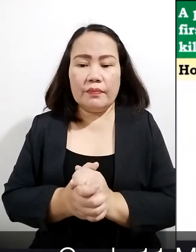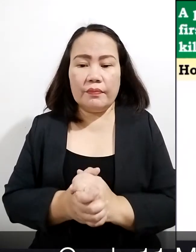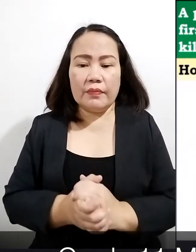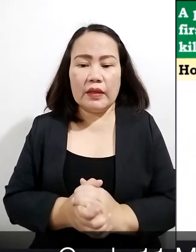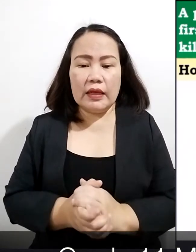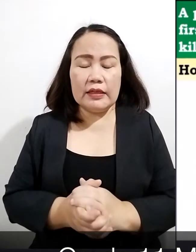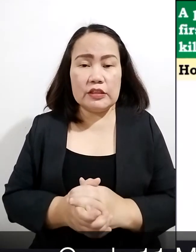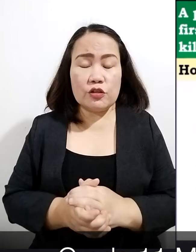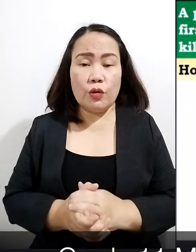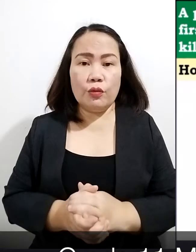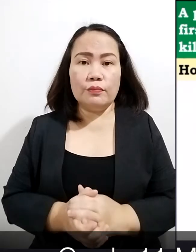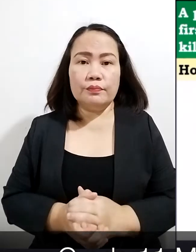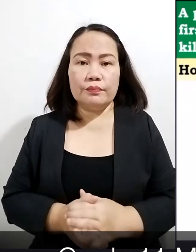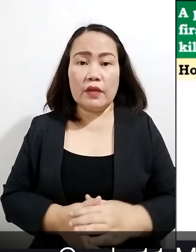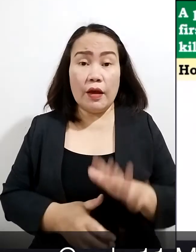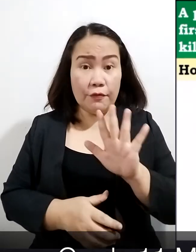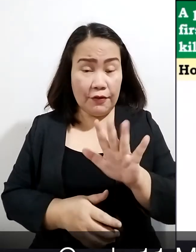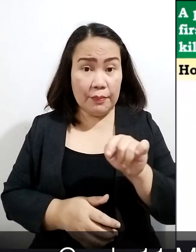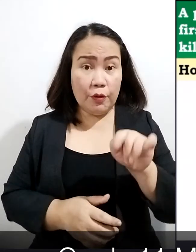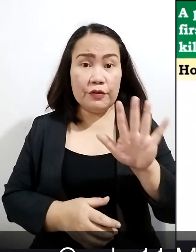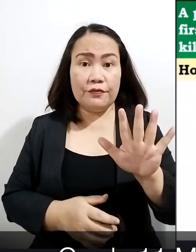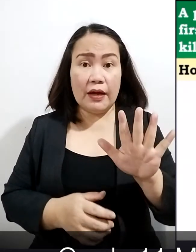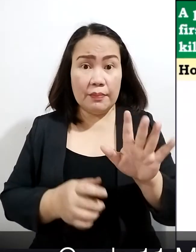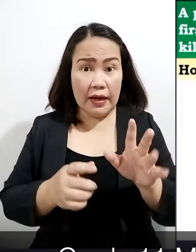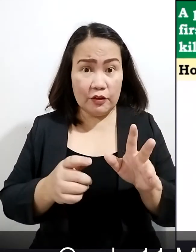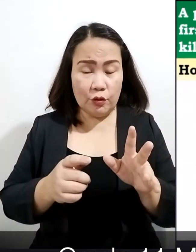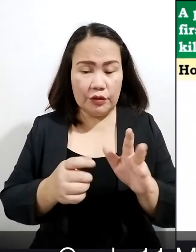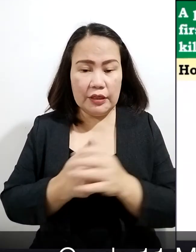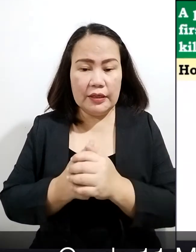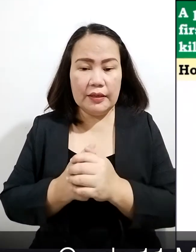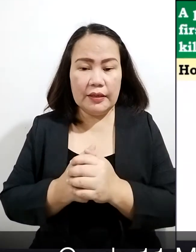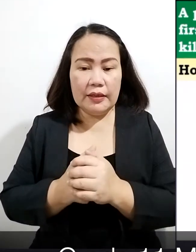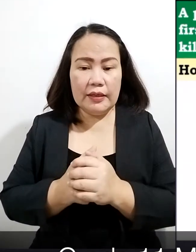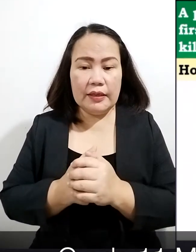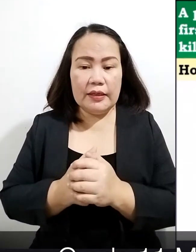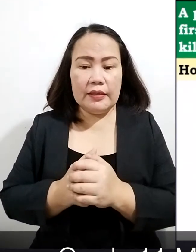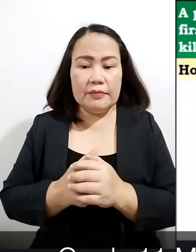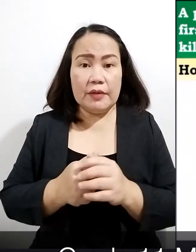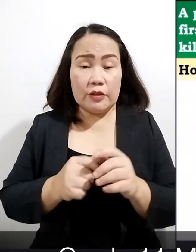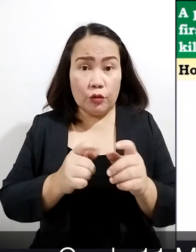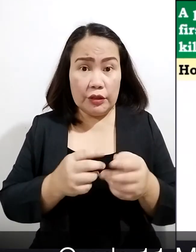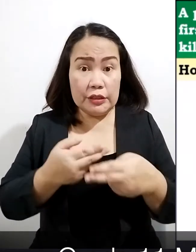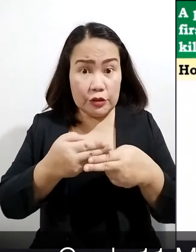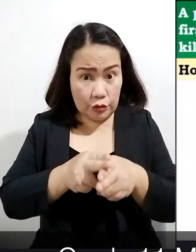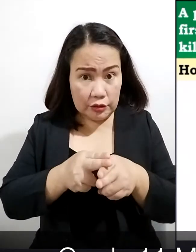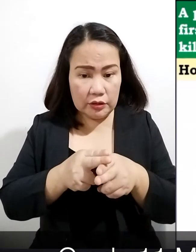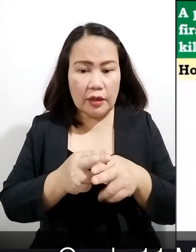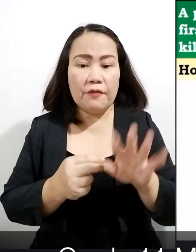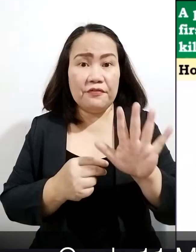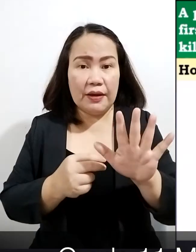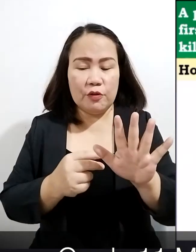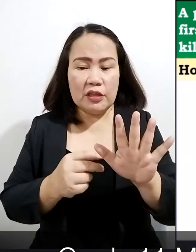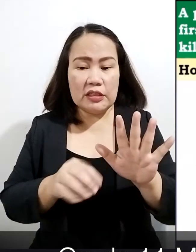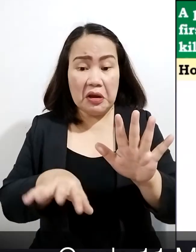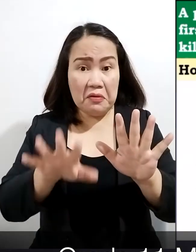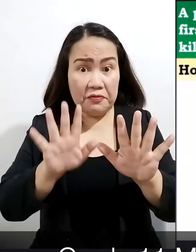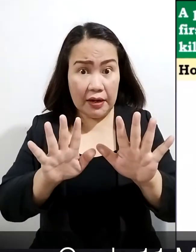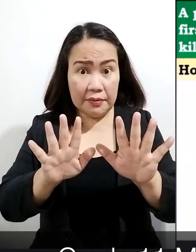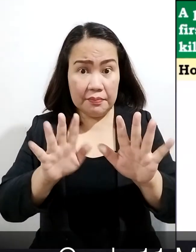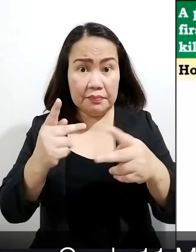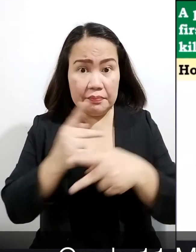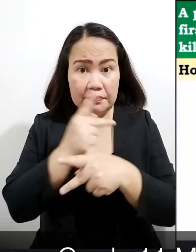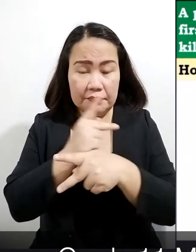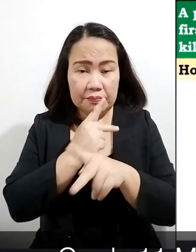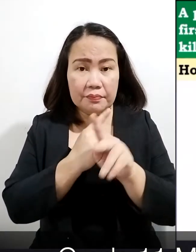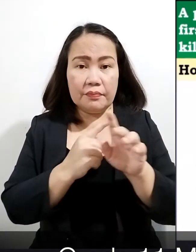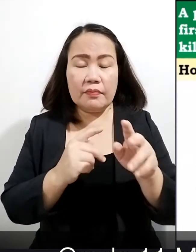integer function, tayo ay magra-round down. Kaya yung 5.5, ito ay katumbas lang din ng 5. Ayan, next, kuhanin